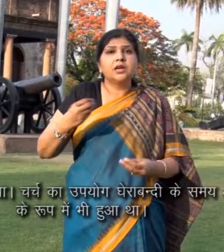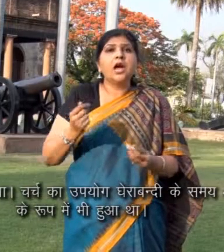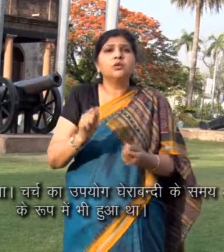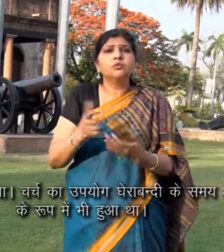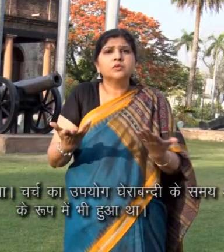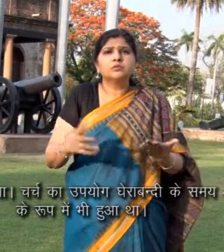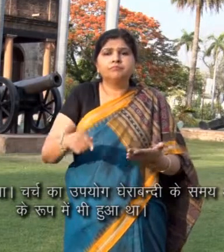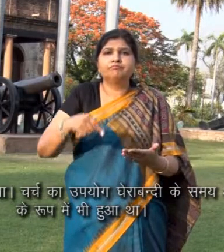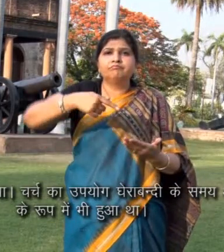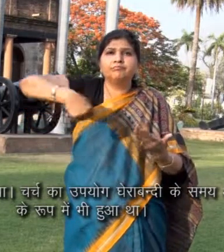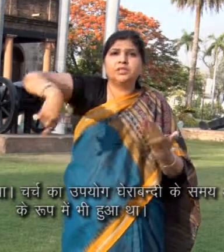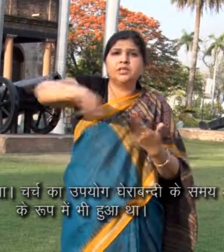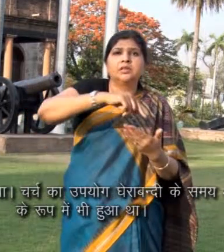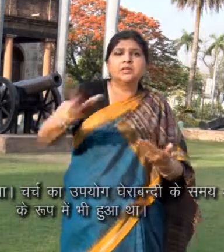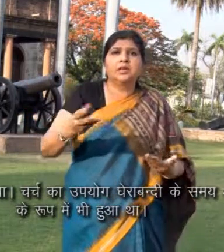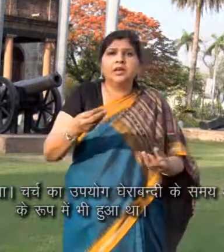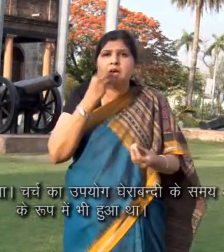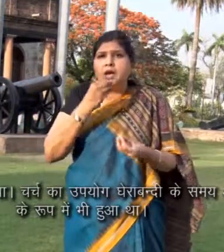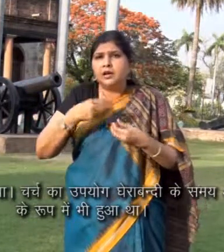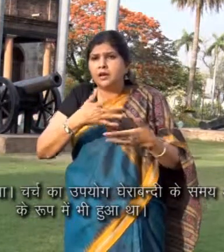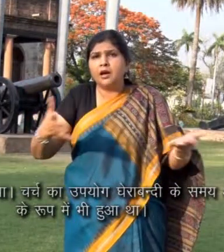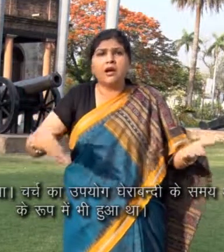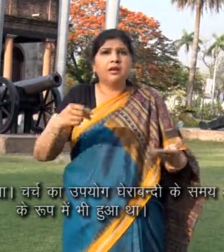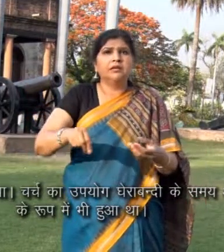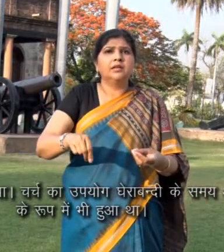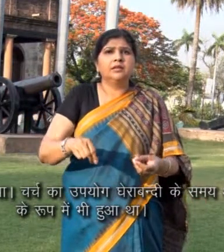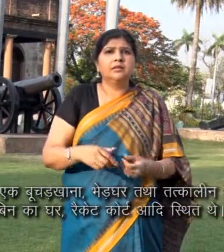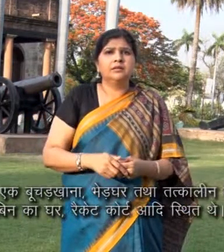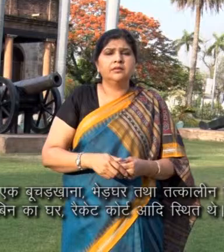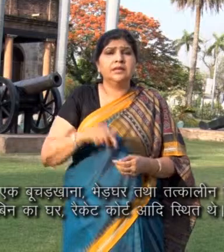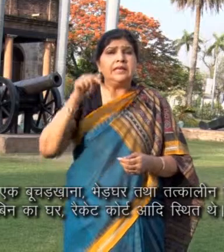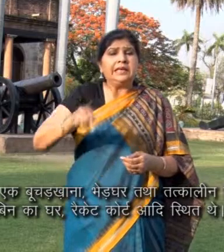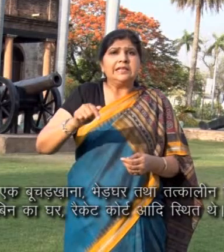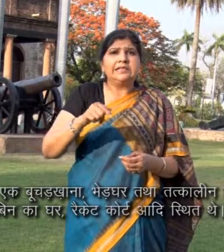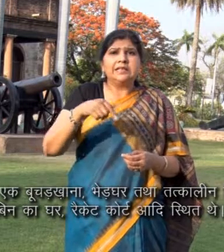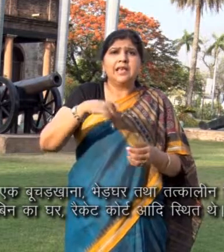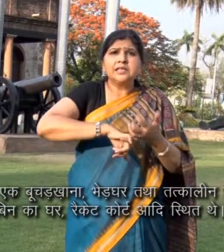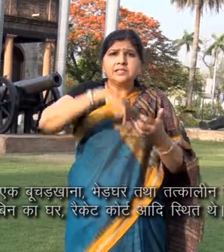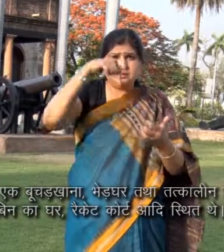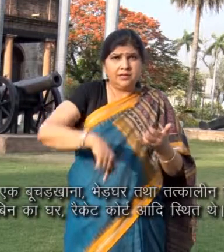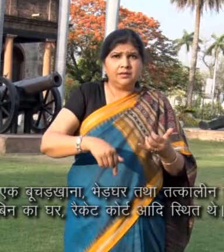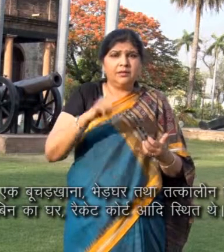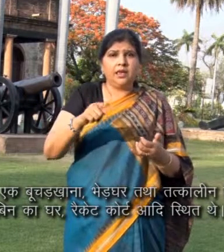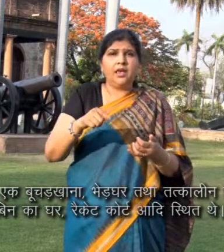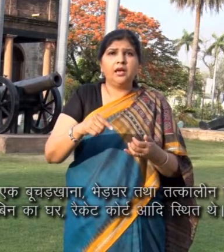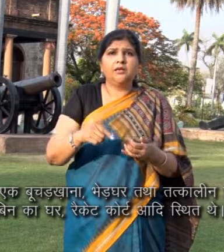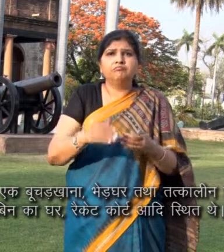के समय अन्नागार के रूप में भी हुआ। इसके दक्षिण में एक बूचड़खाना, भेड़